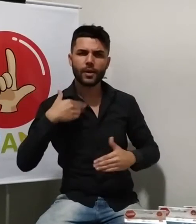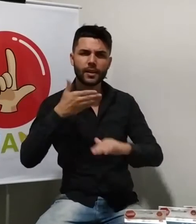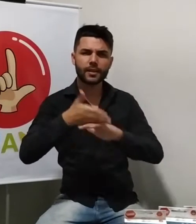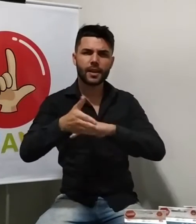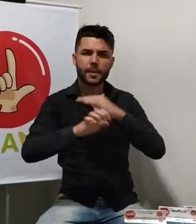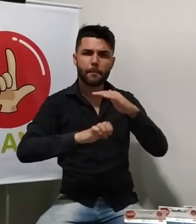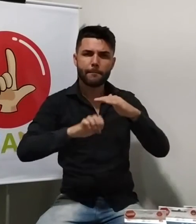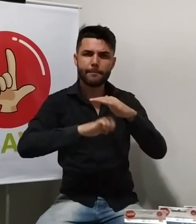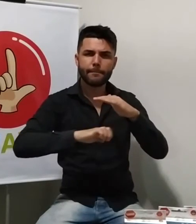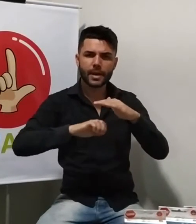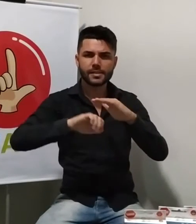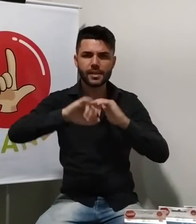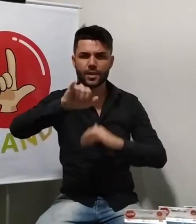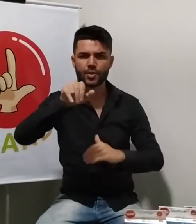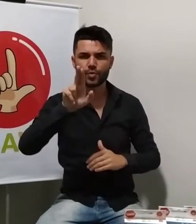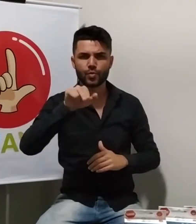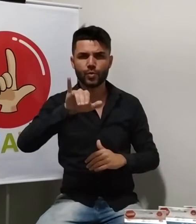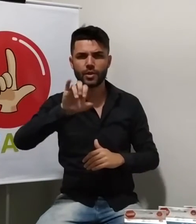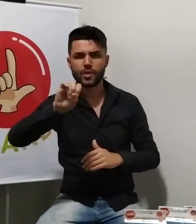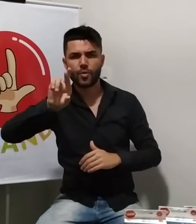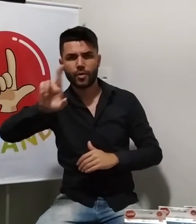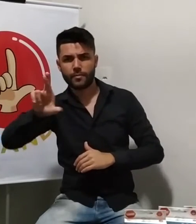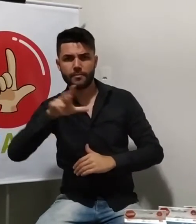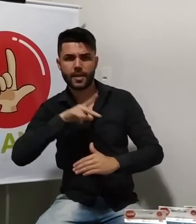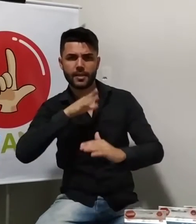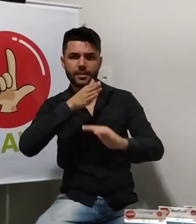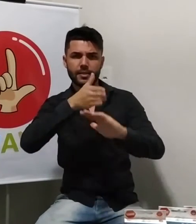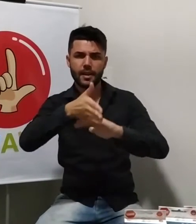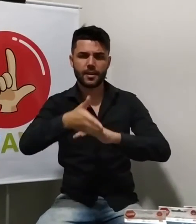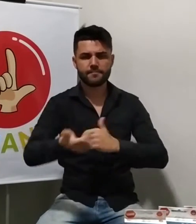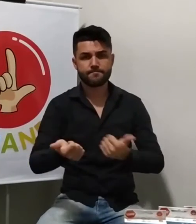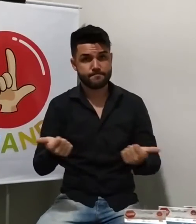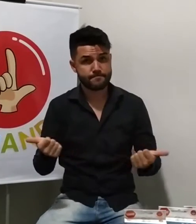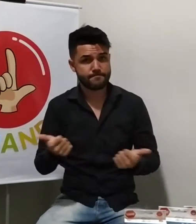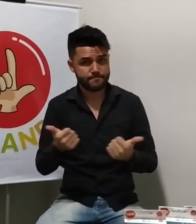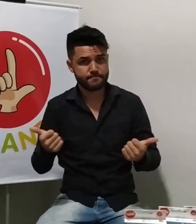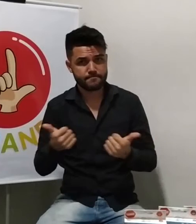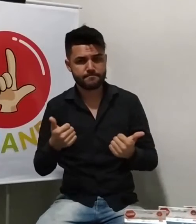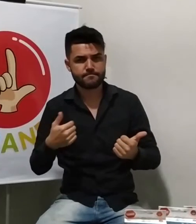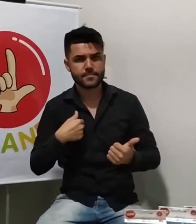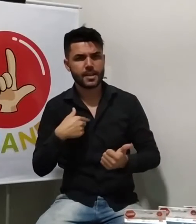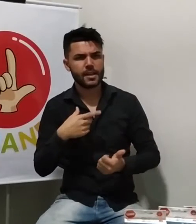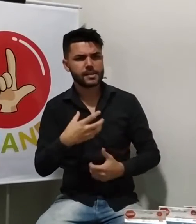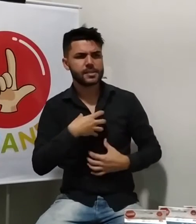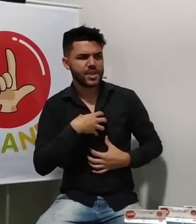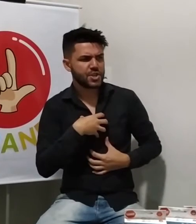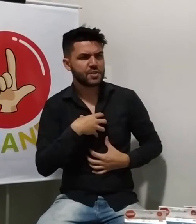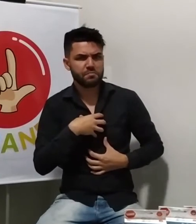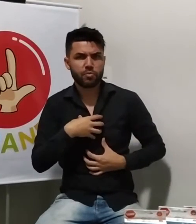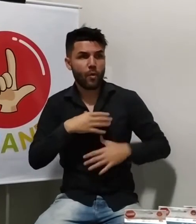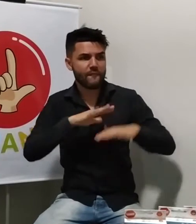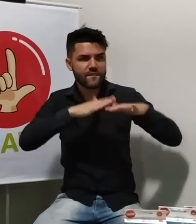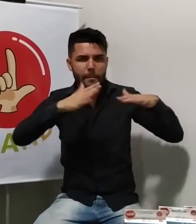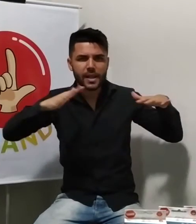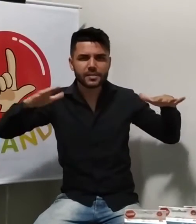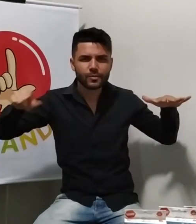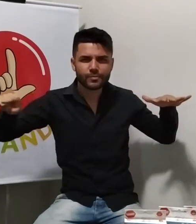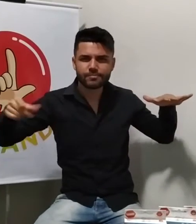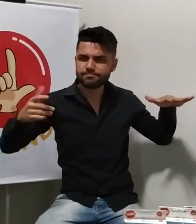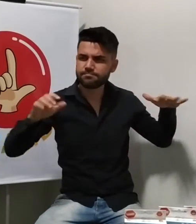porque eles estavam começando a patrocinar o Fluminense. Falei, cara, eu quero trabalhar nessa empresa, e era super concorrido pra entrar lá. Por um acaso, meu pai era